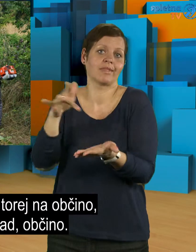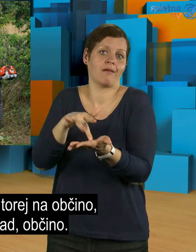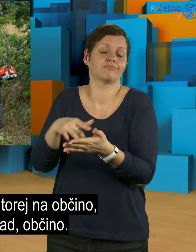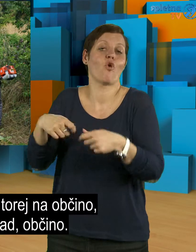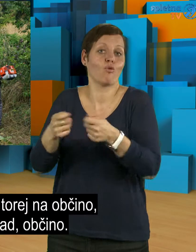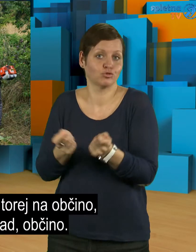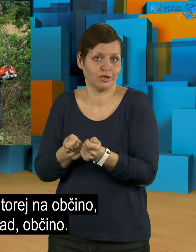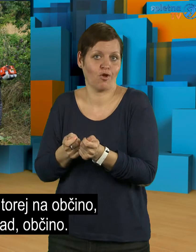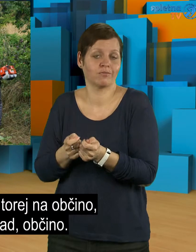urad, občino.